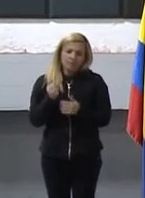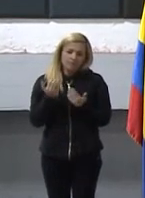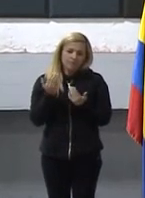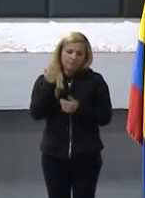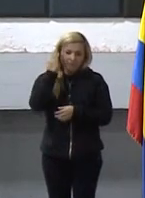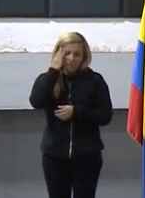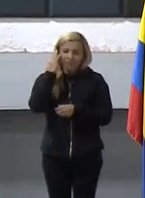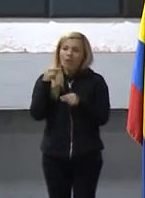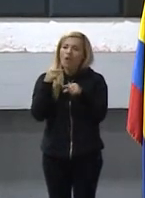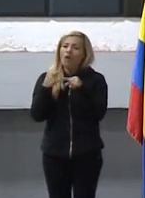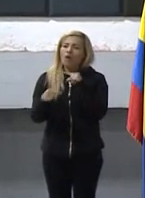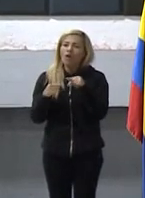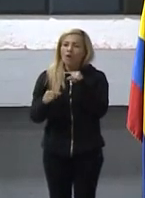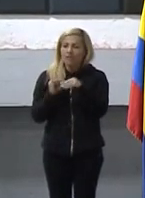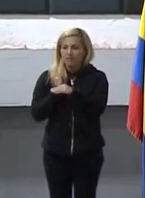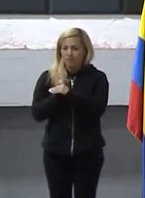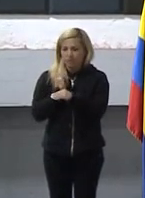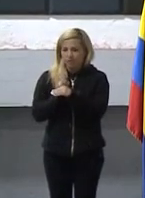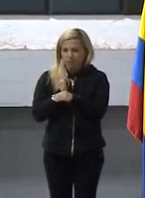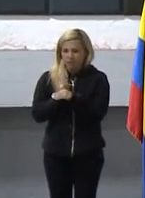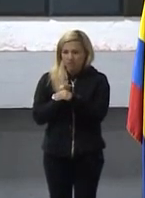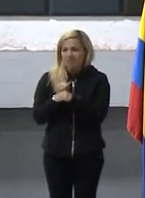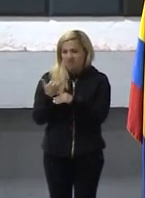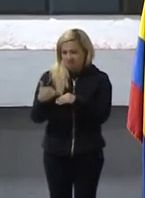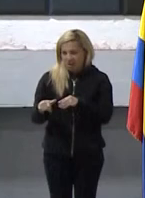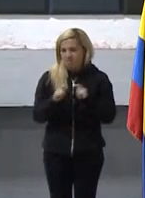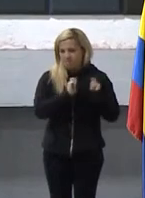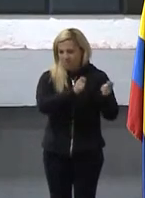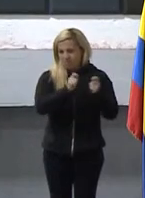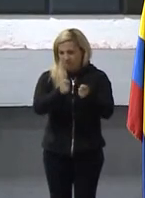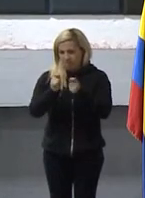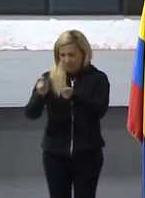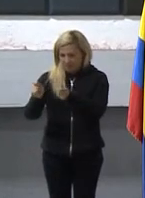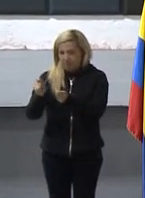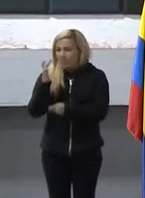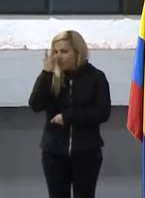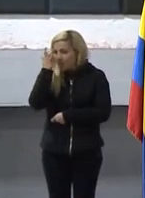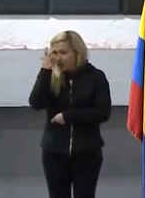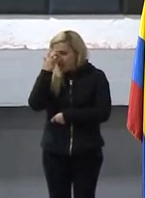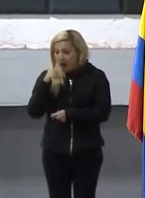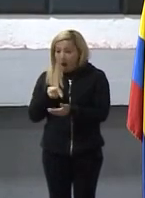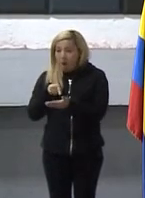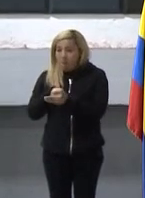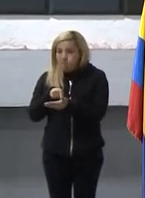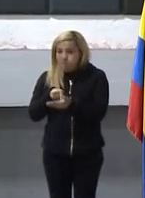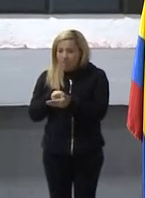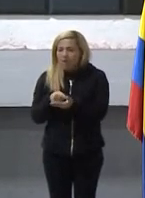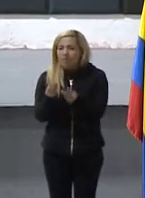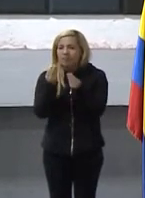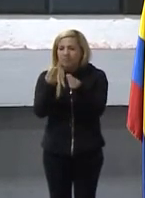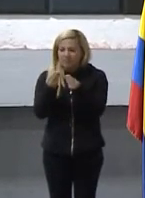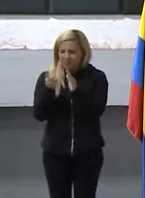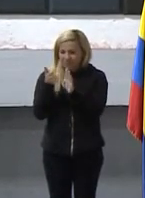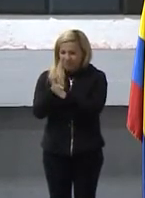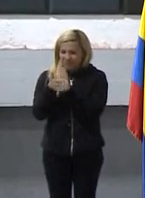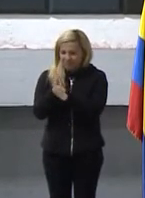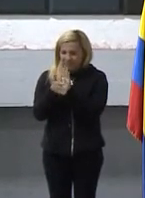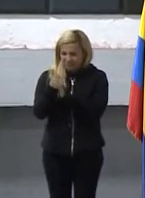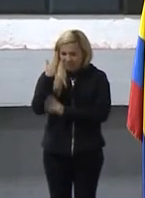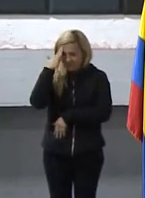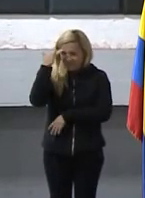y usar el correo institucional que les fue asignado pues a través de él podrán tener acceso a toda la información académica